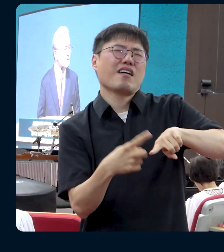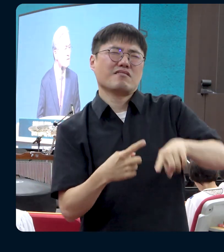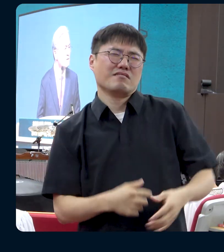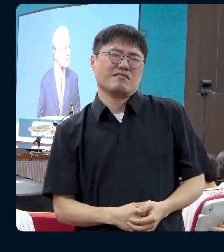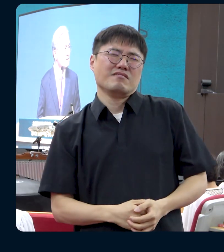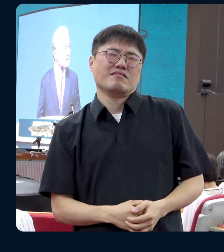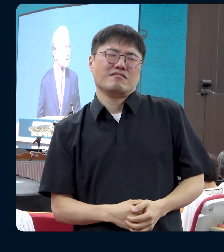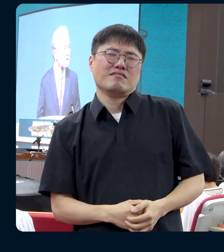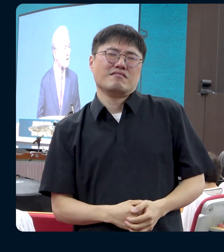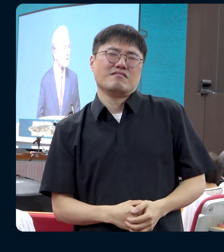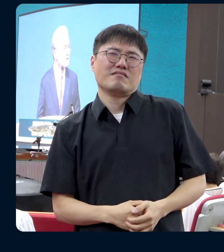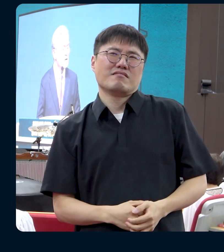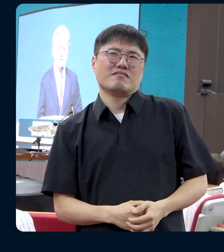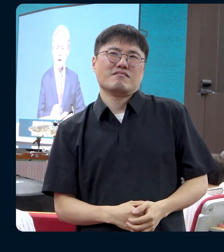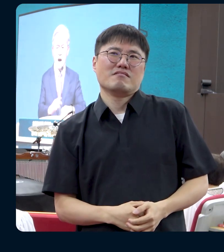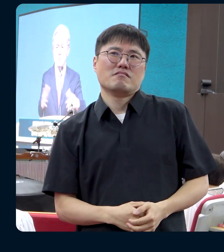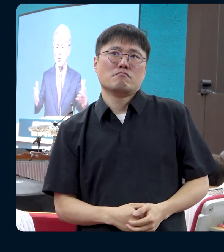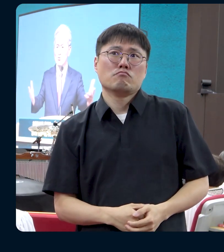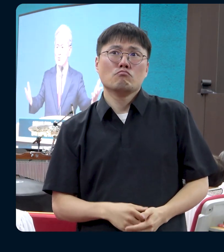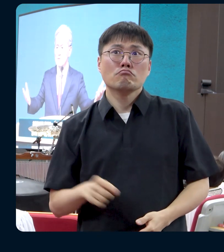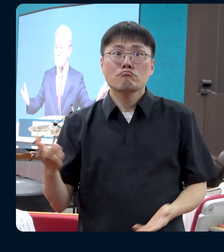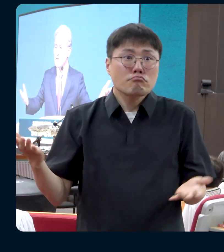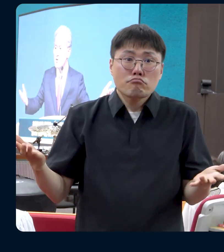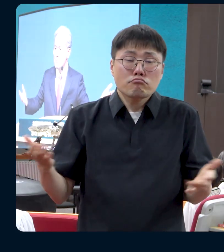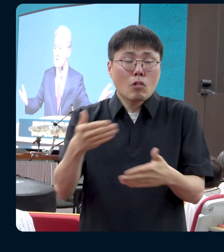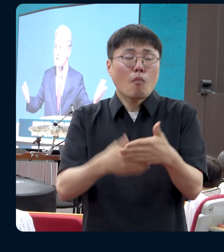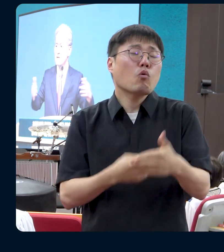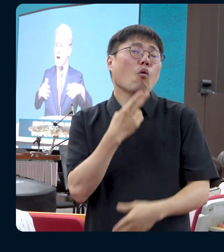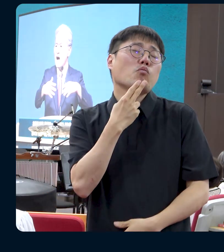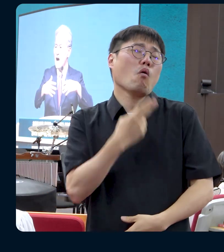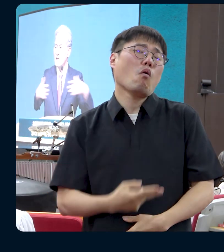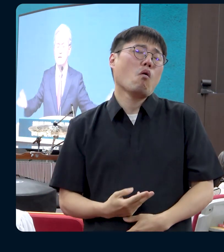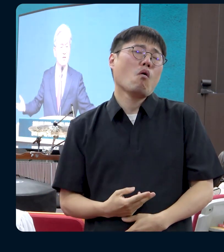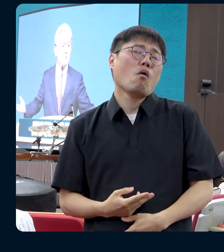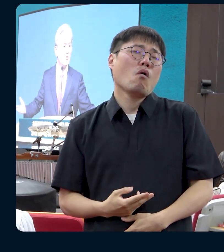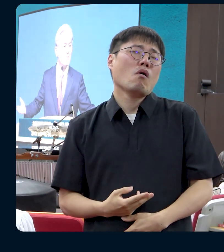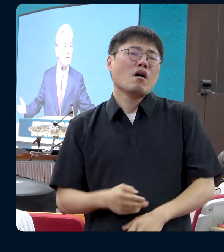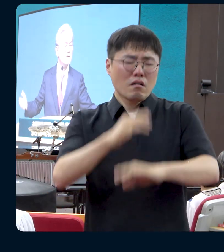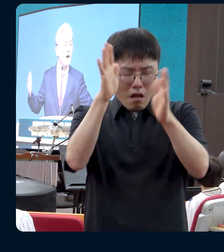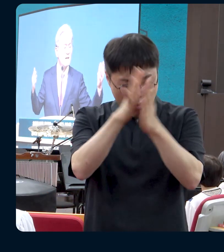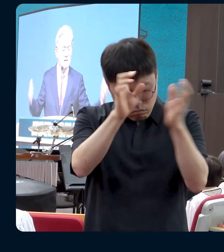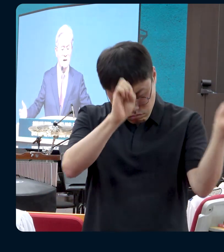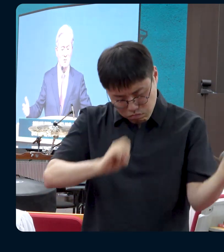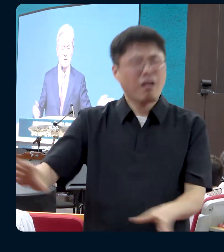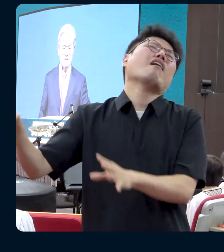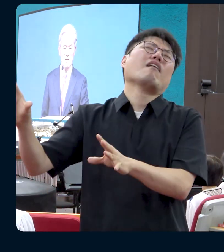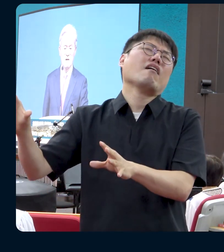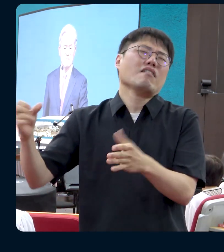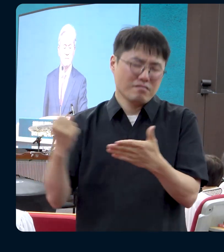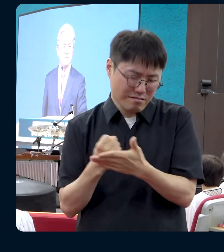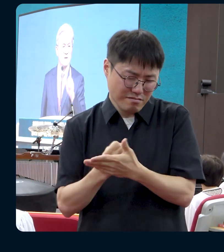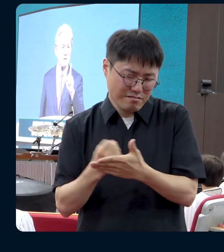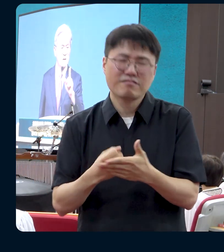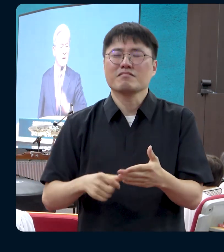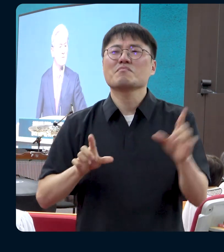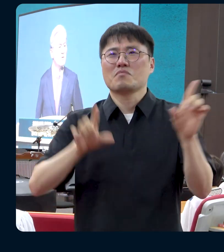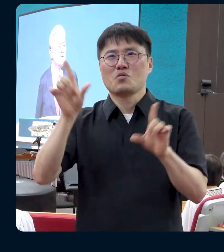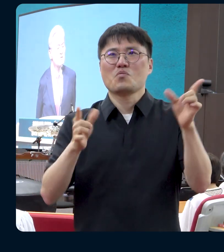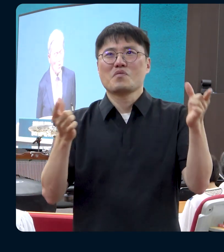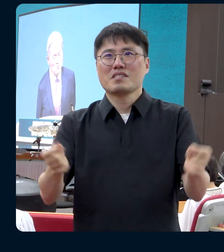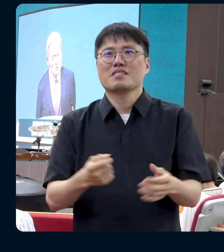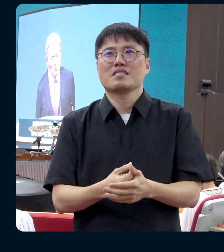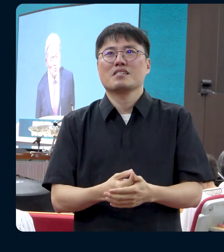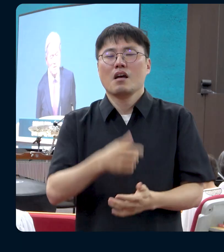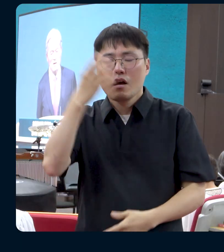빠져버리는 거예요. 사실은 아무것도 남는 게 없는, 다 잃어버리고 마는 안타까운 것이다.